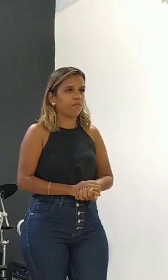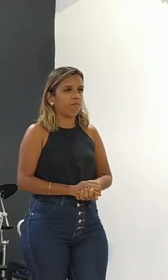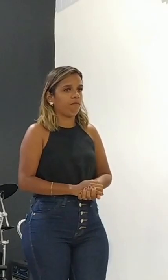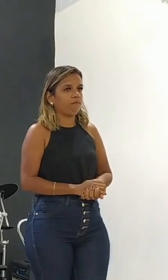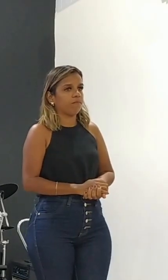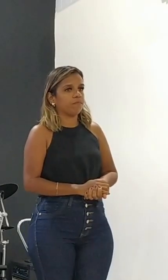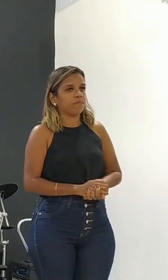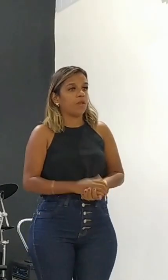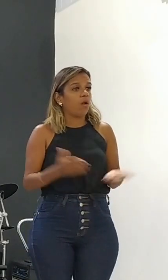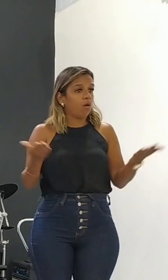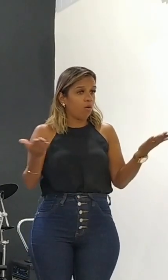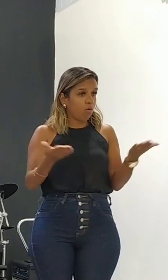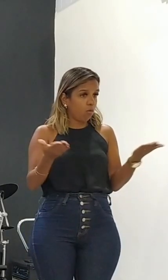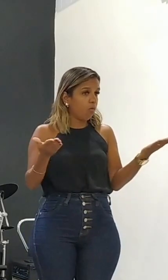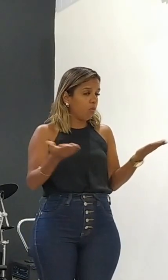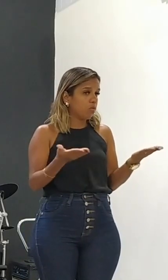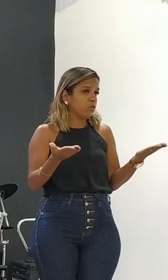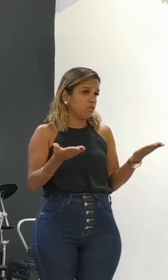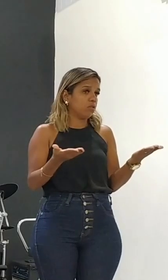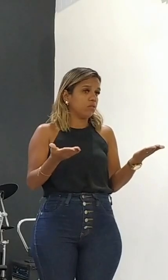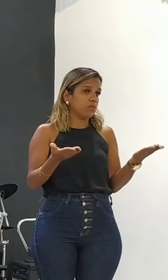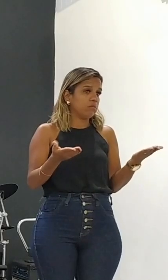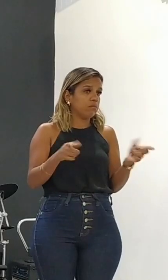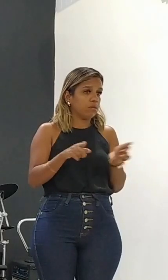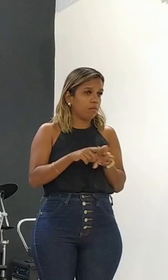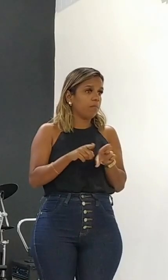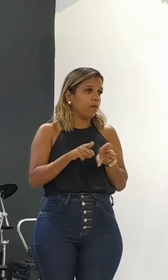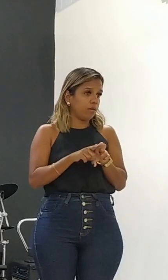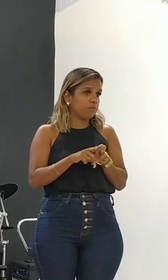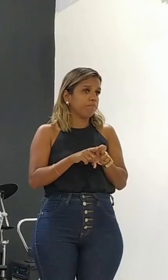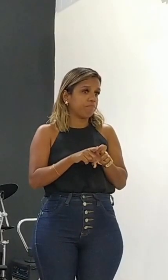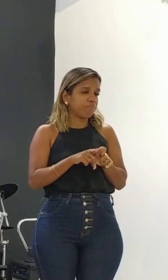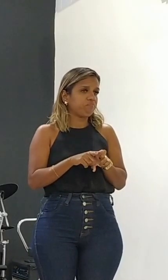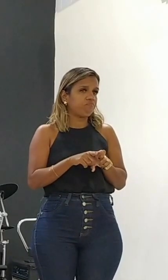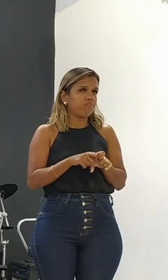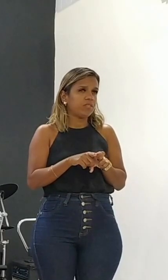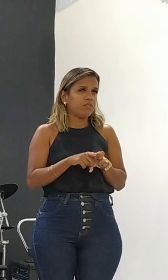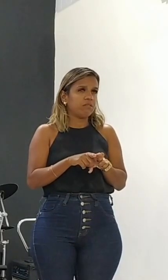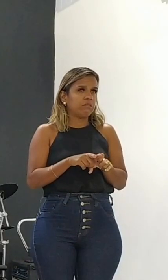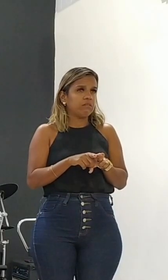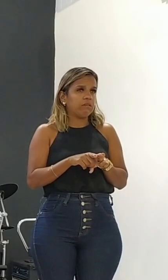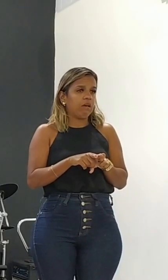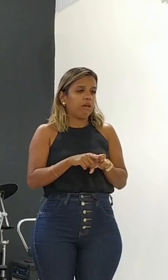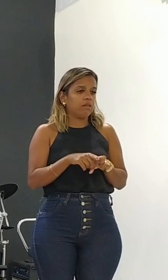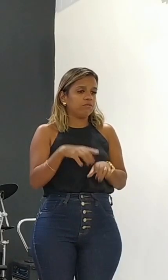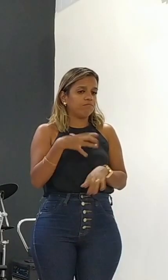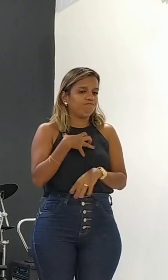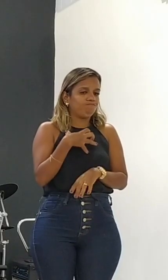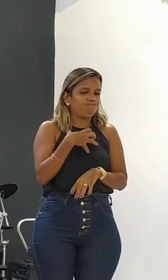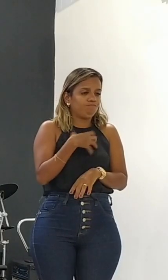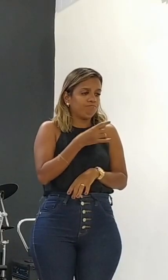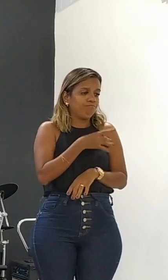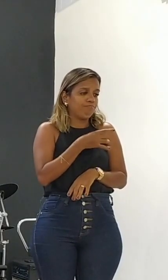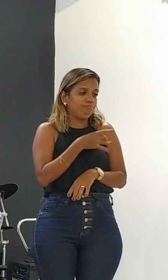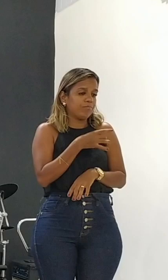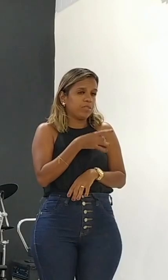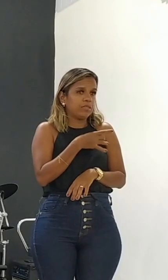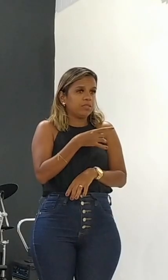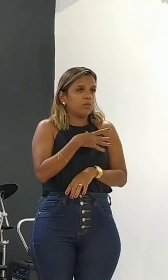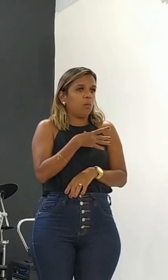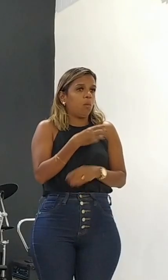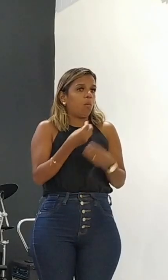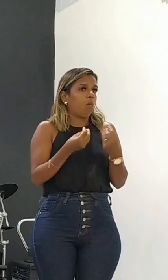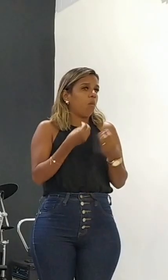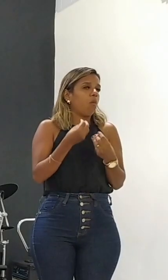hoje para os nossos recursos, né, a gente vai sentir aquele medo de ir